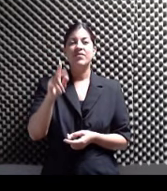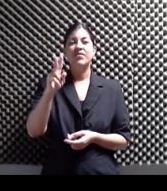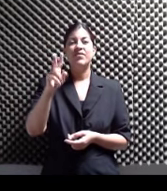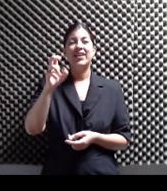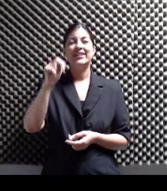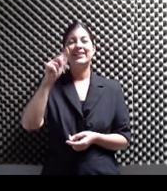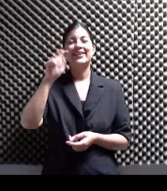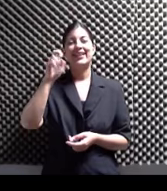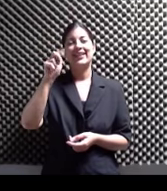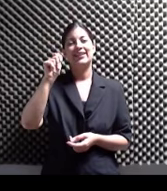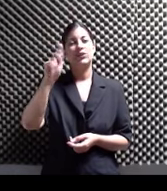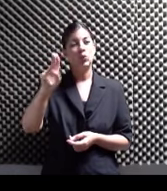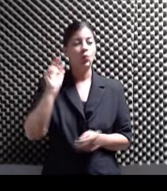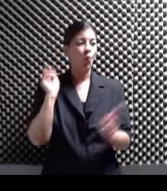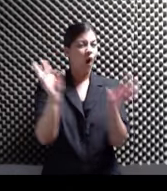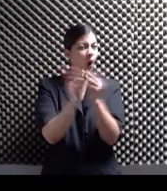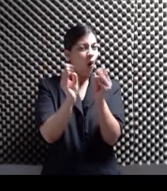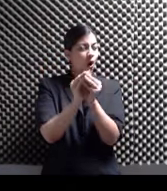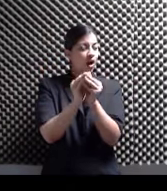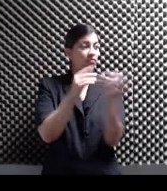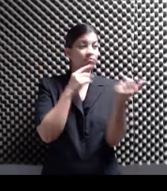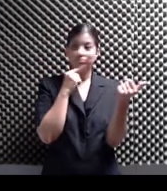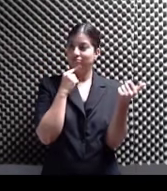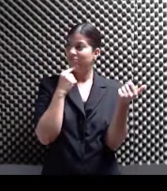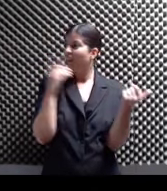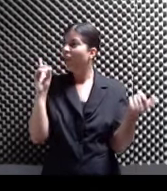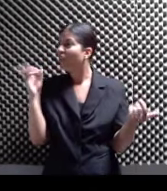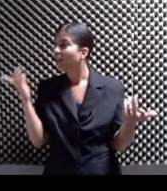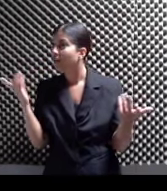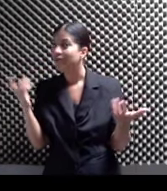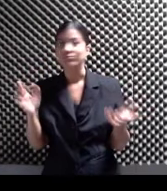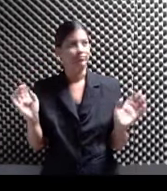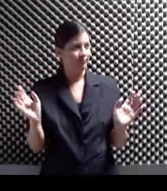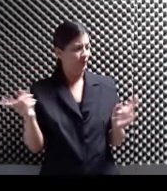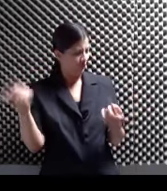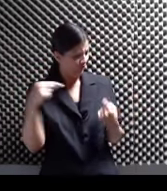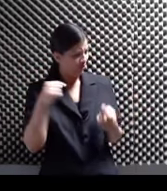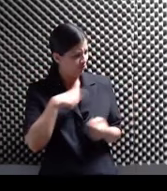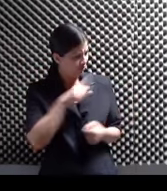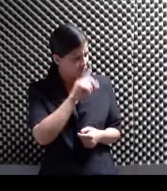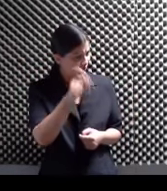dónde? Para que se tenga que venga, le preguntamos.